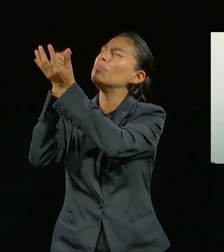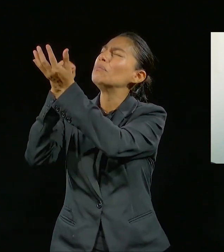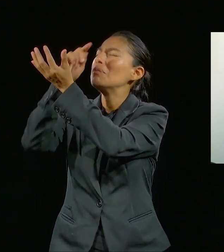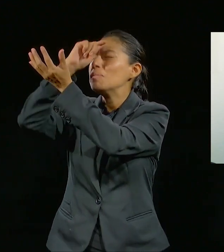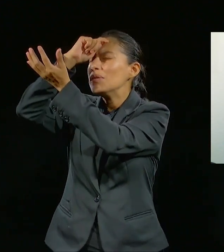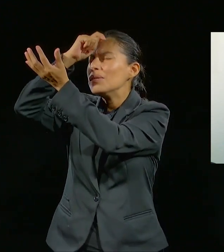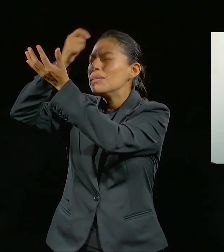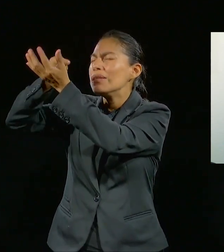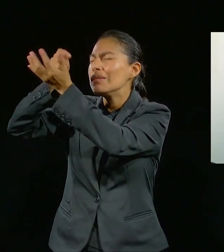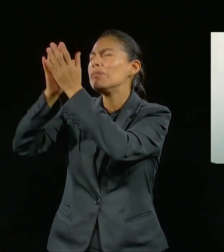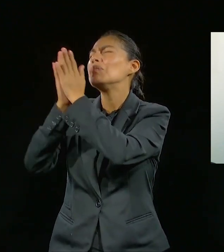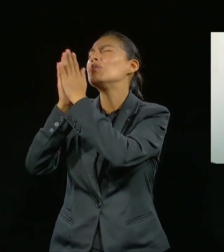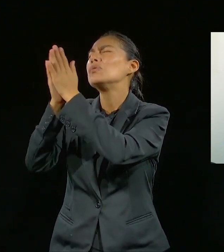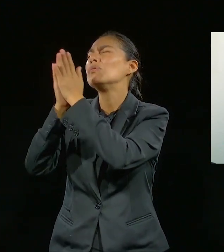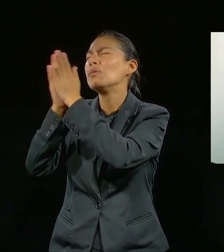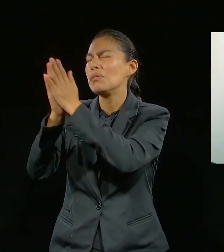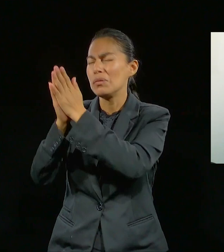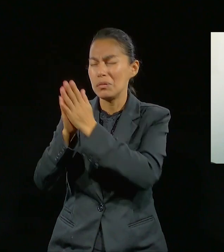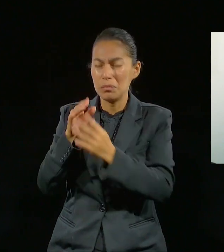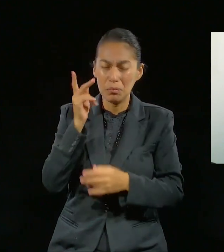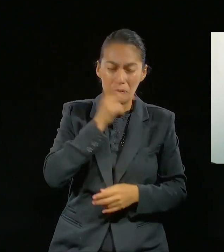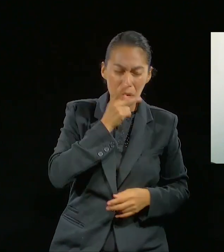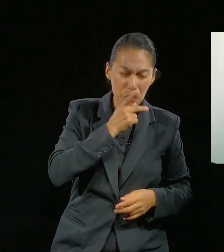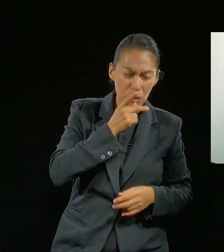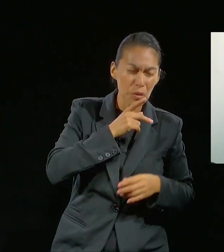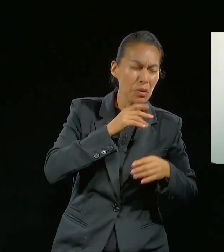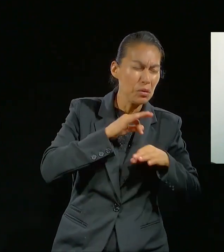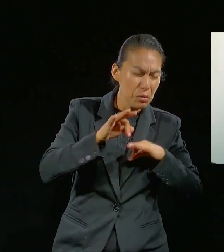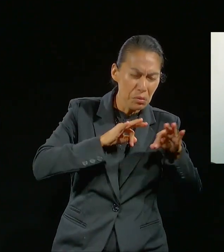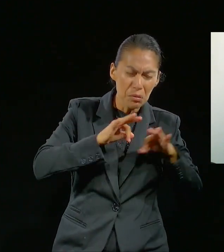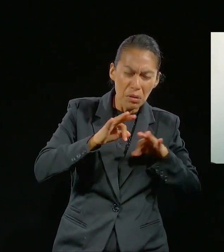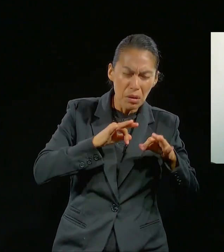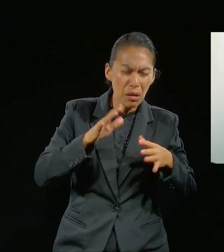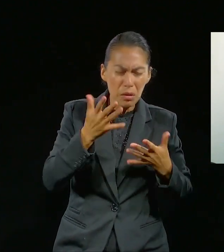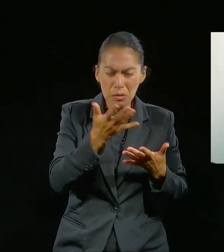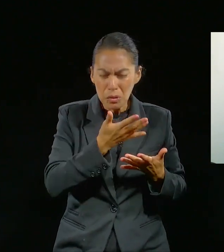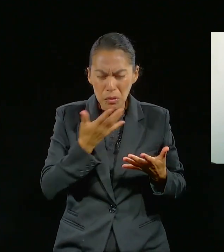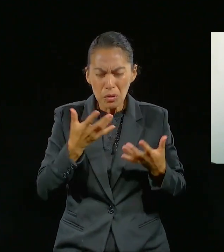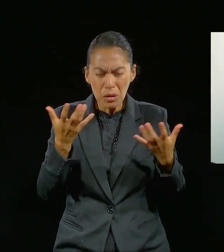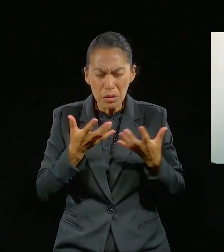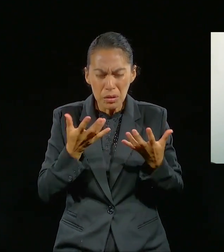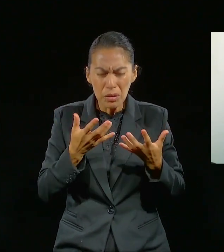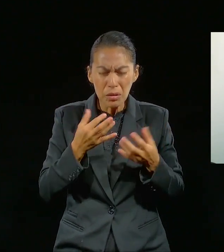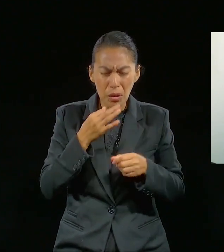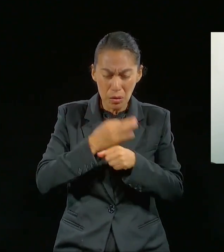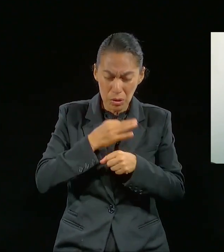los pastores, Padre, que hacen todo el trabajo, toda la logística,